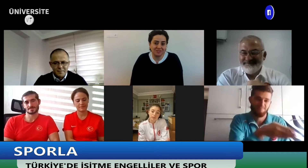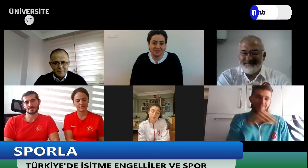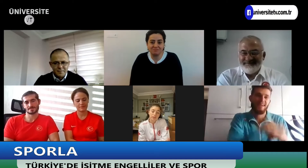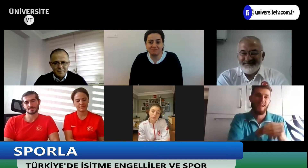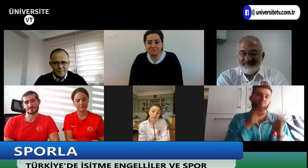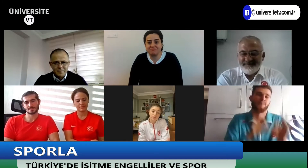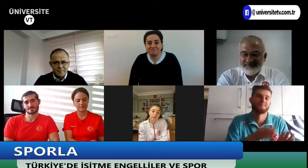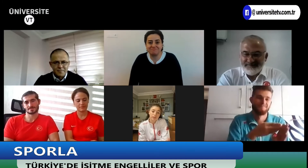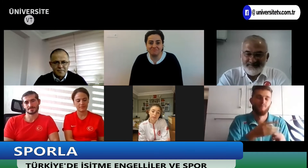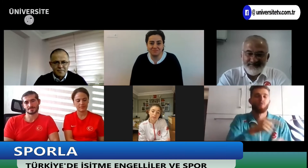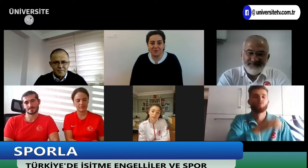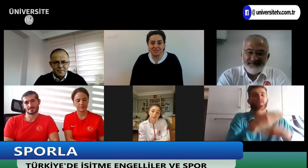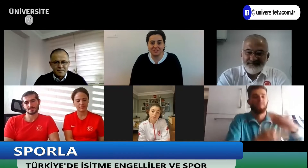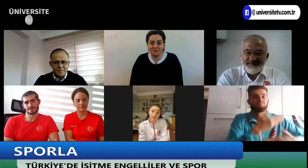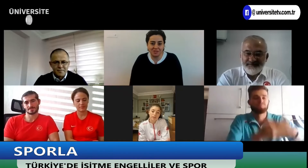dolayı